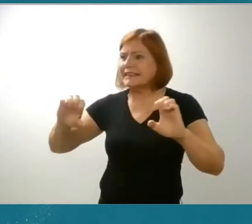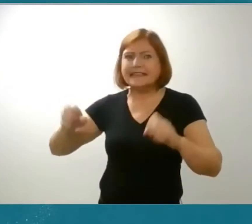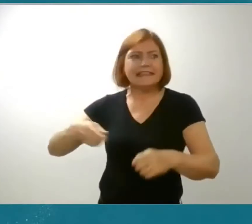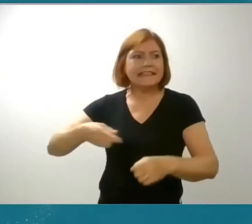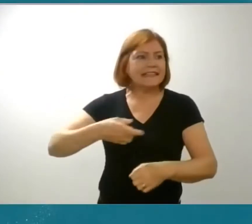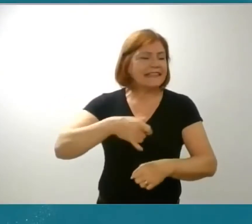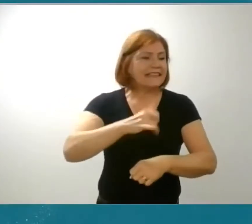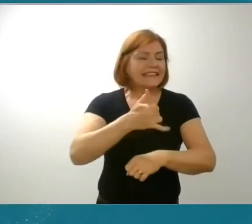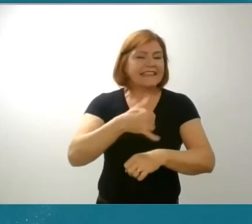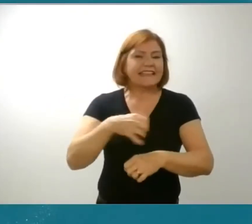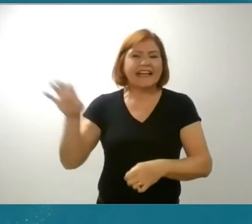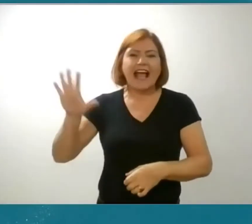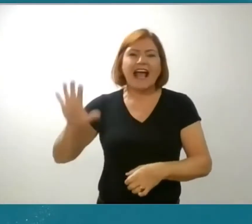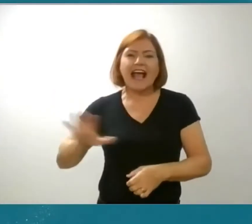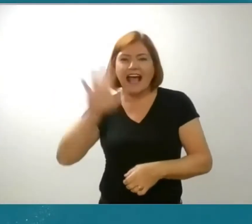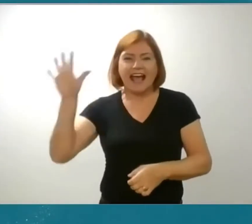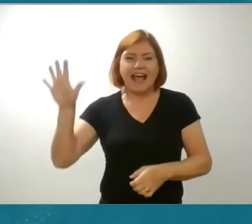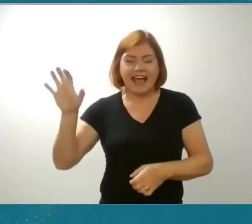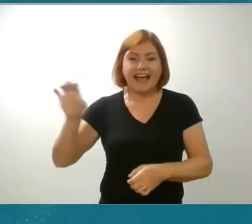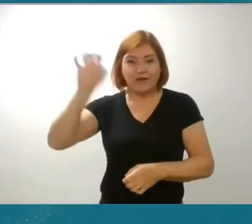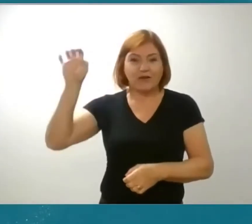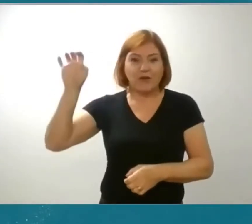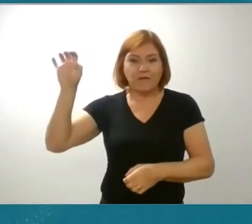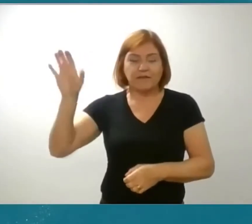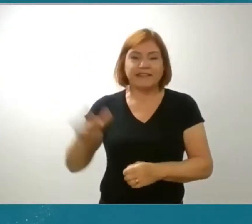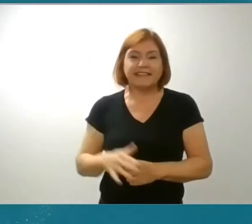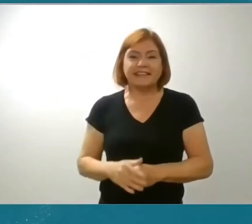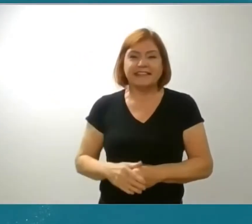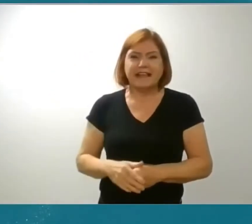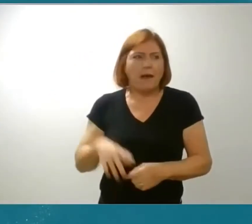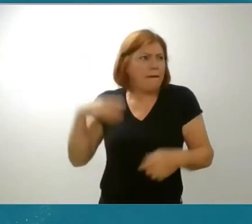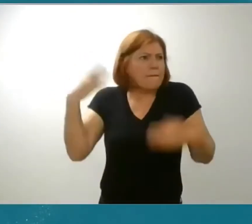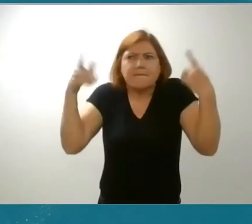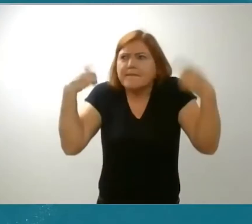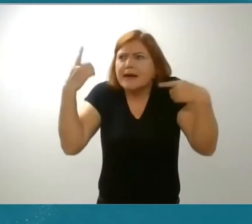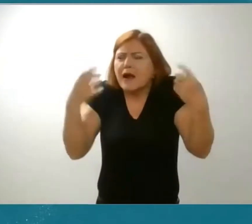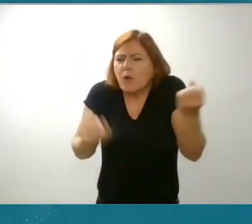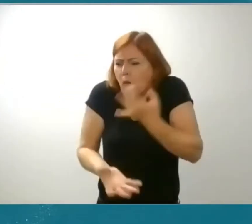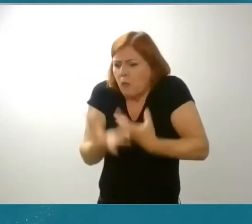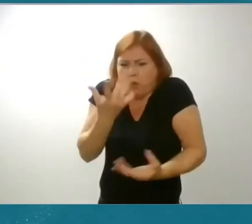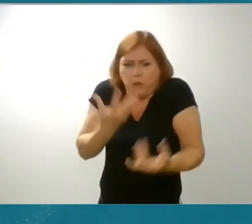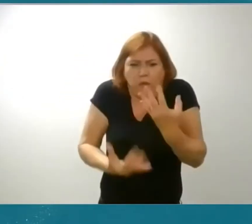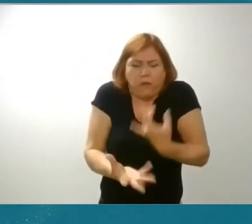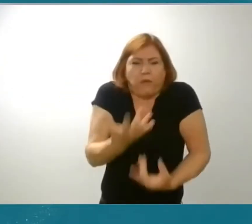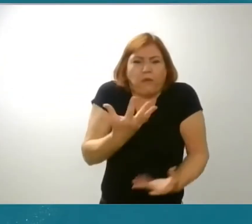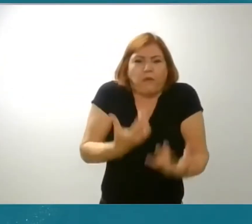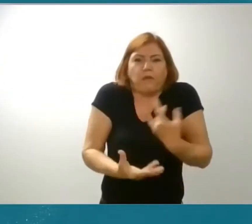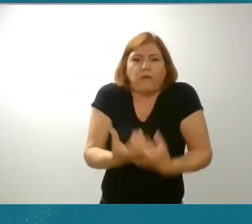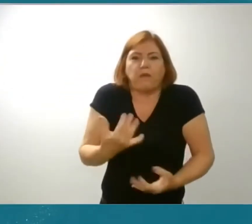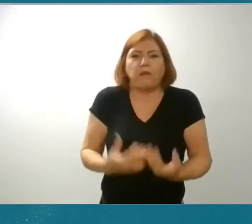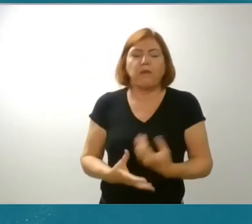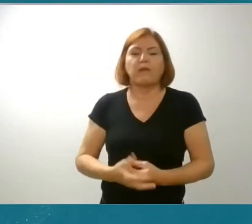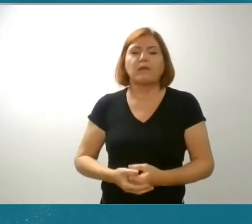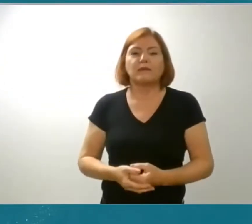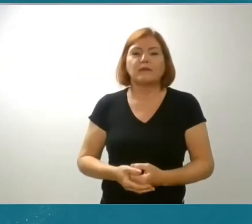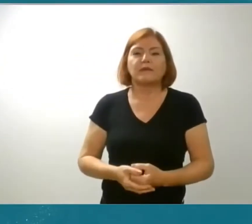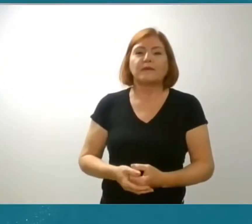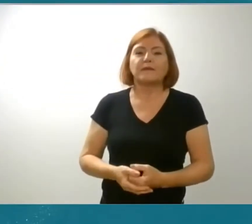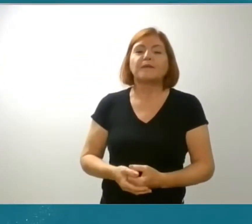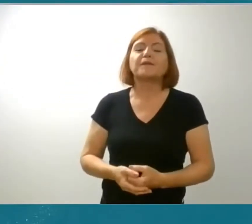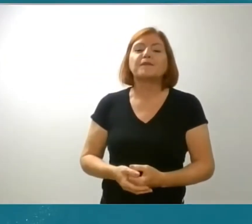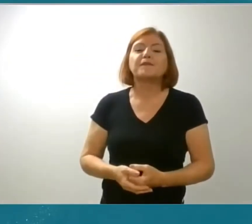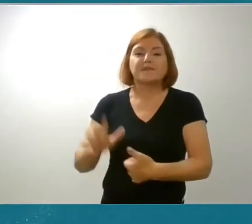exército. E a terra que estava aflita não mais continuará na escuridão. Deus, nos primeiros